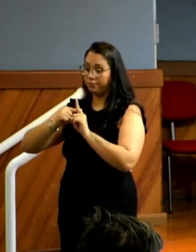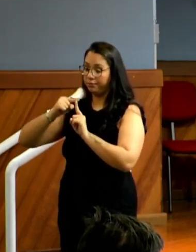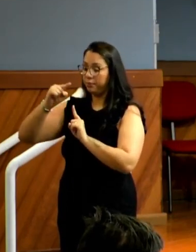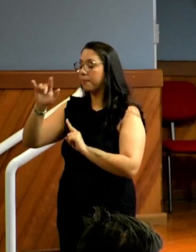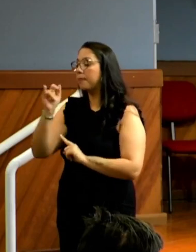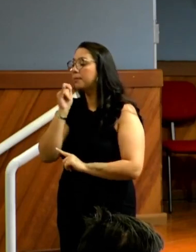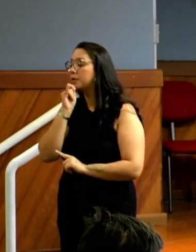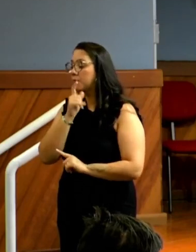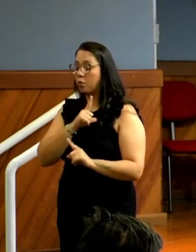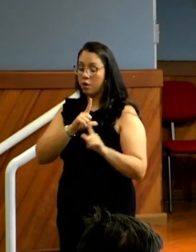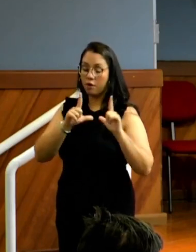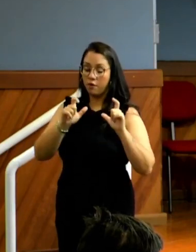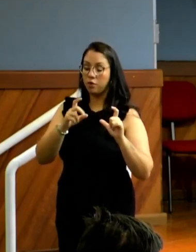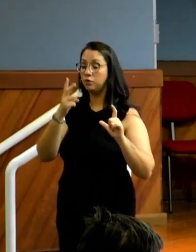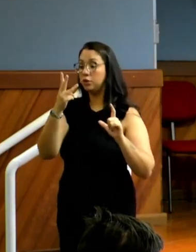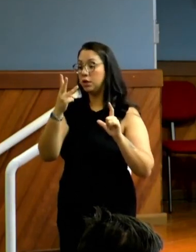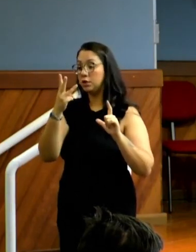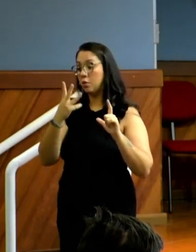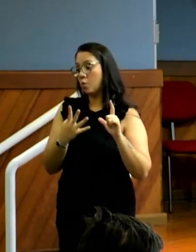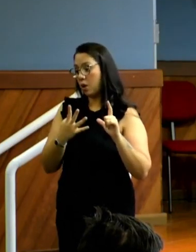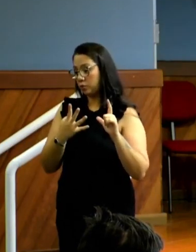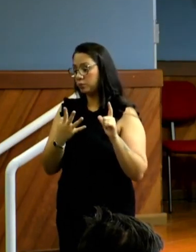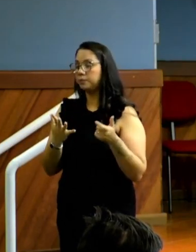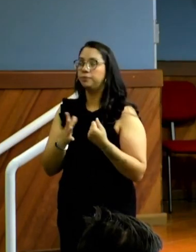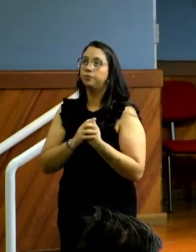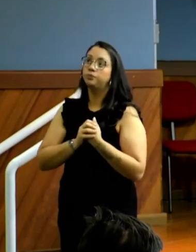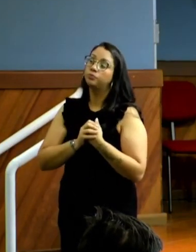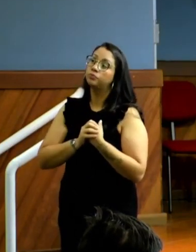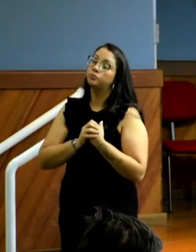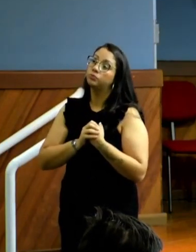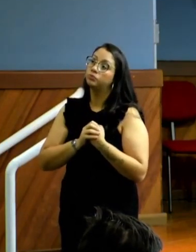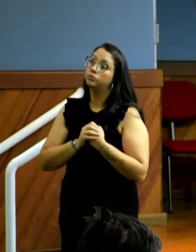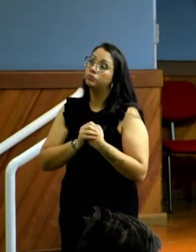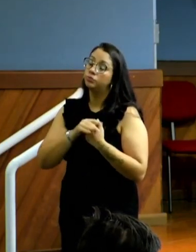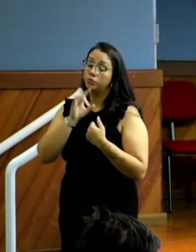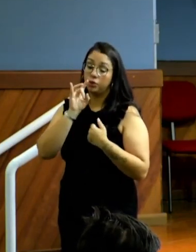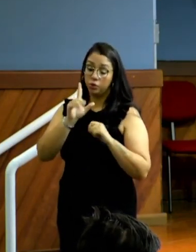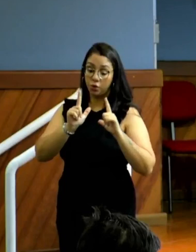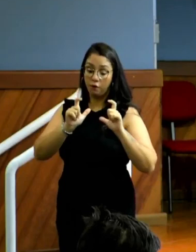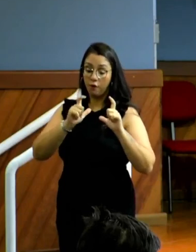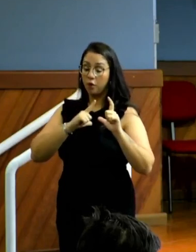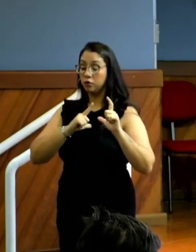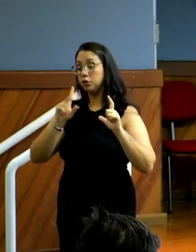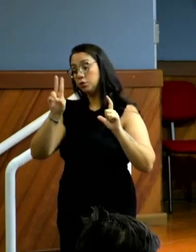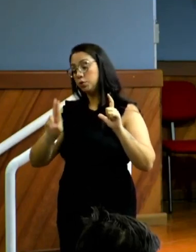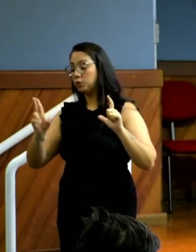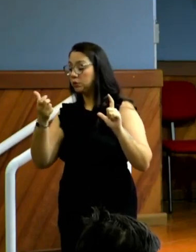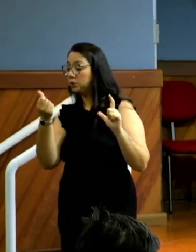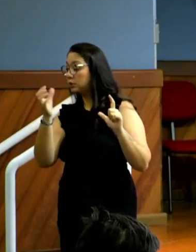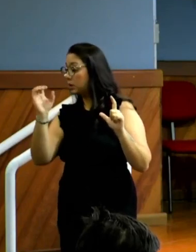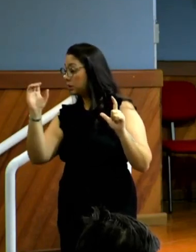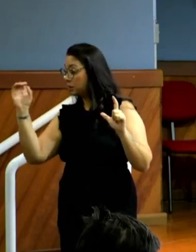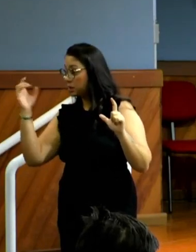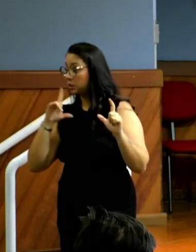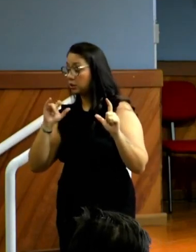uma ampliação fotográfica 3x4. Né? Ela por si, se eu for fazer ela em 600, a possibilidade